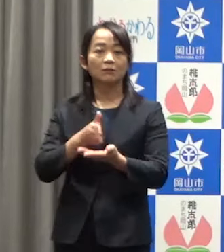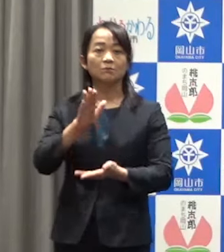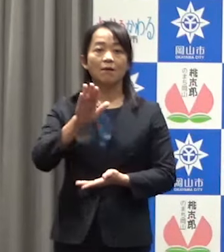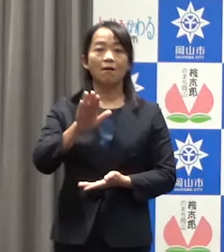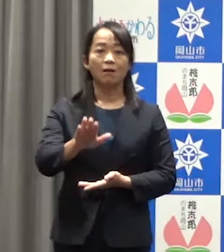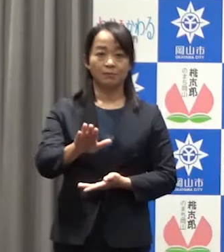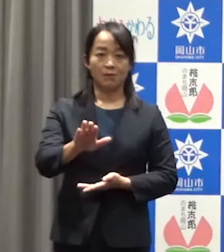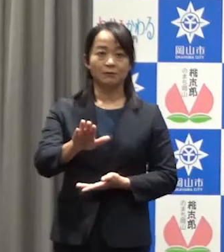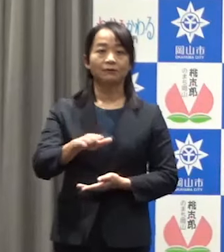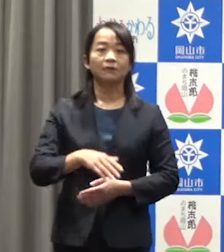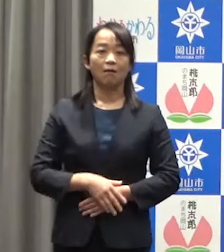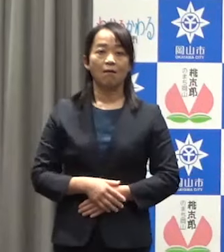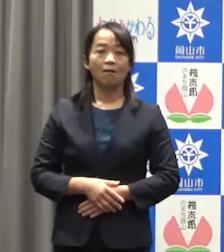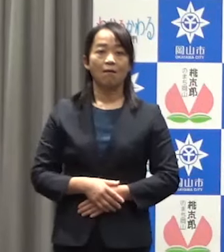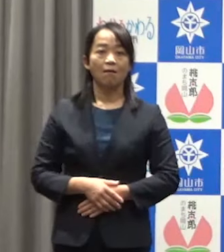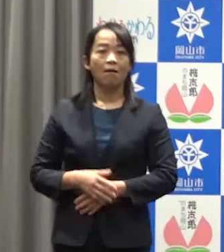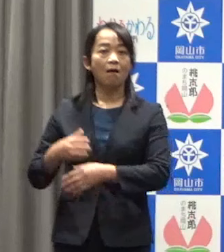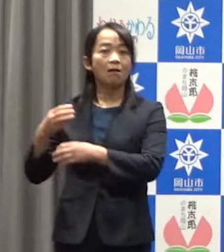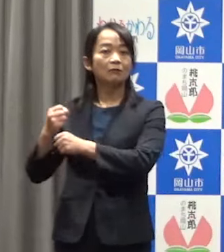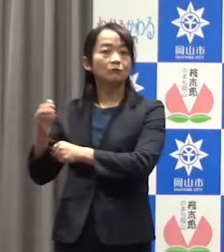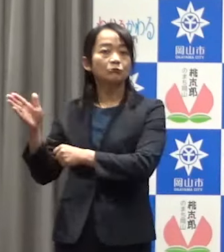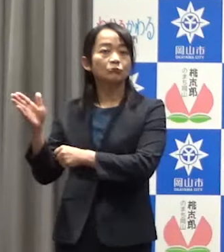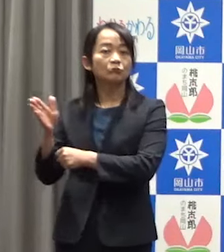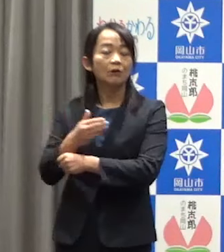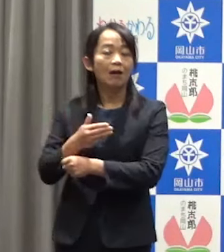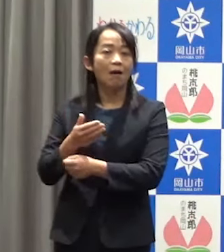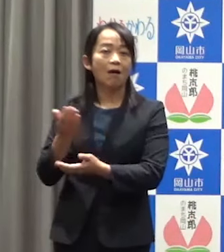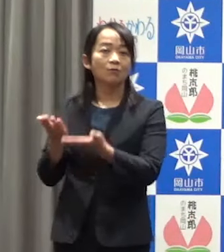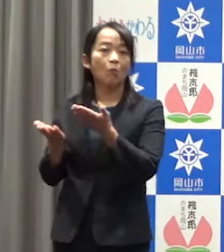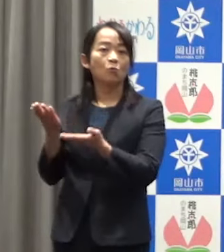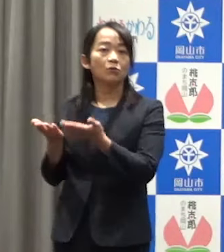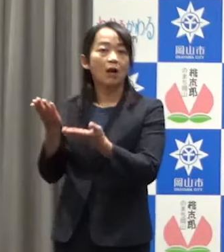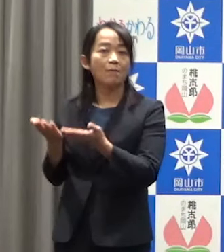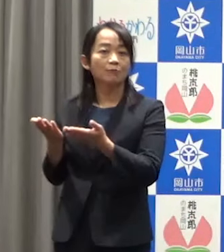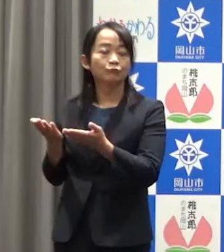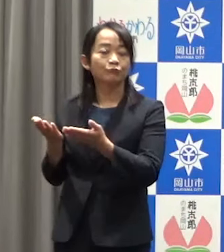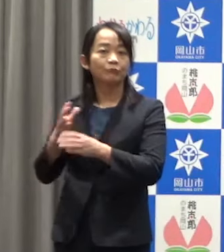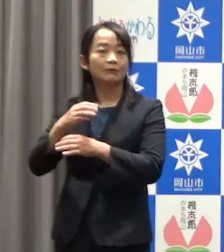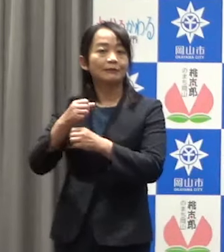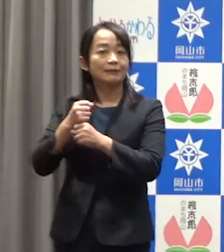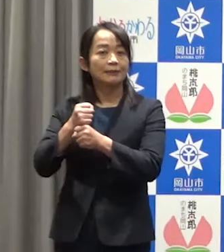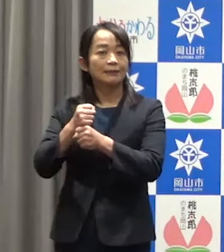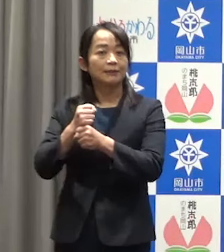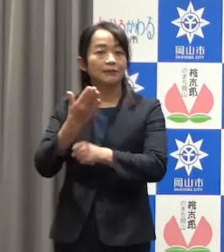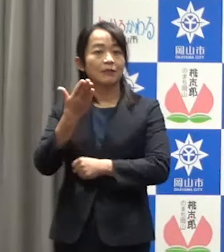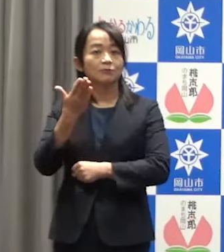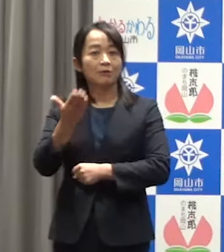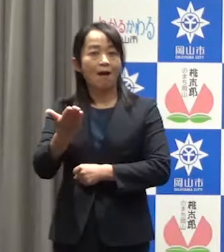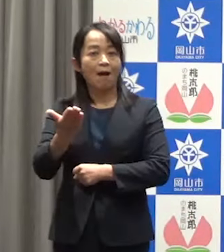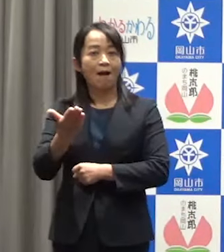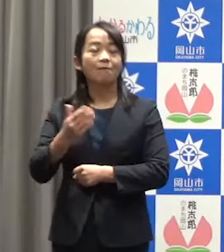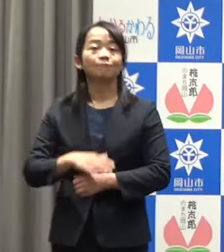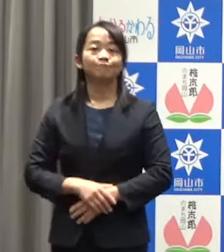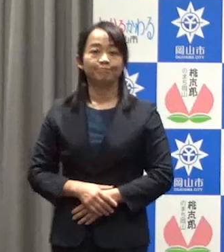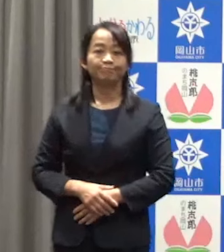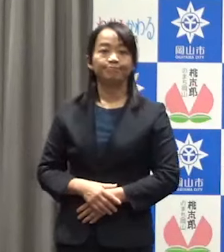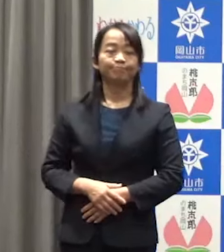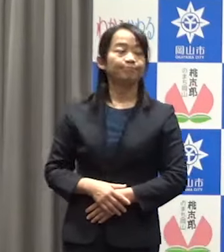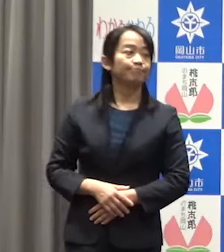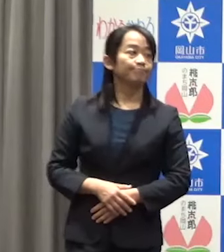較して、前年を初めて割ったというふうになりますでしょうか。 前年を割ったのは初めてです